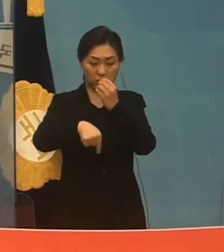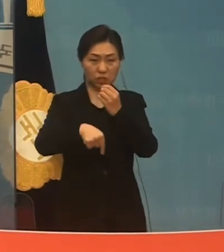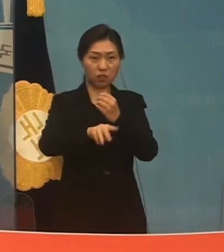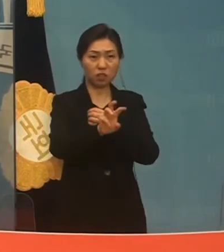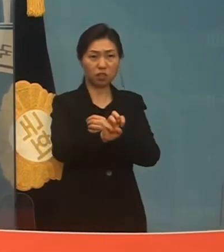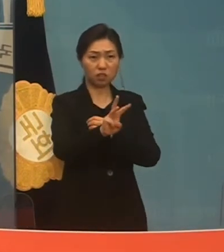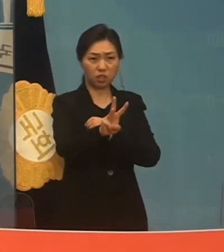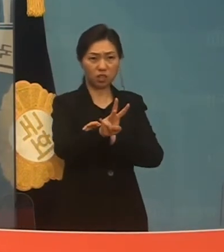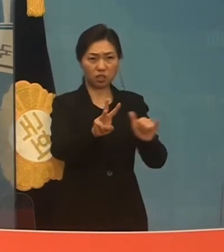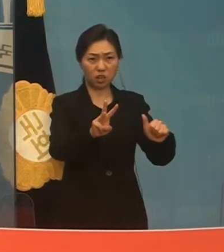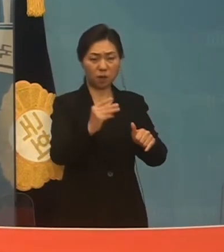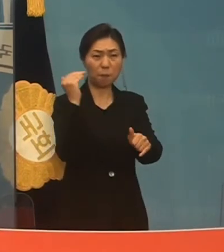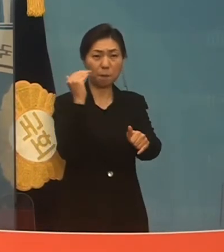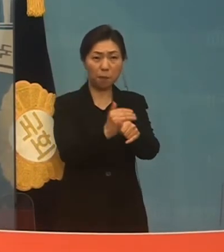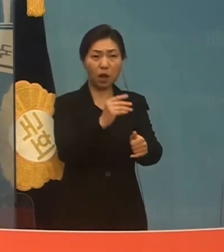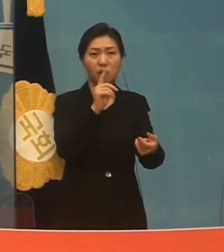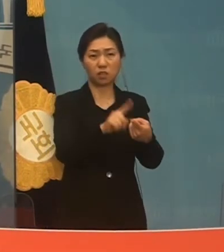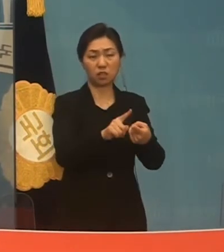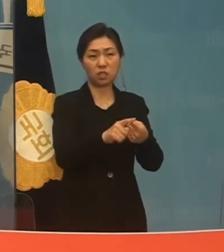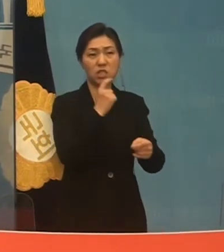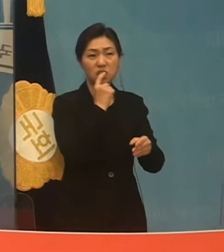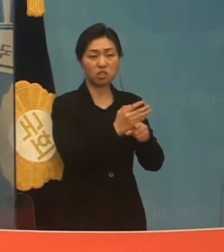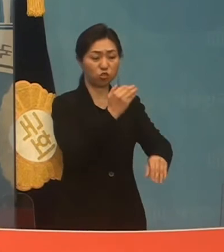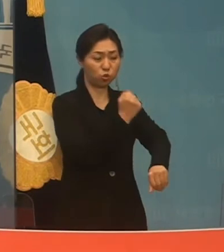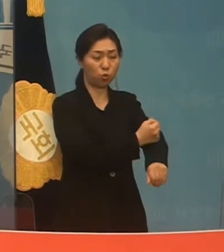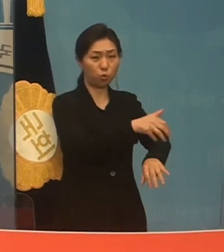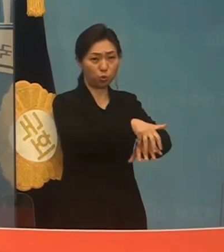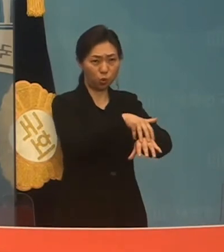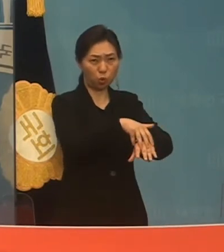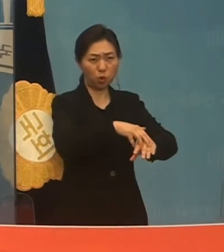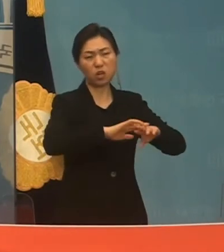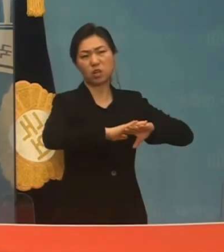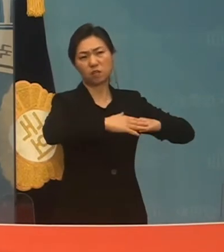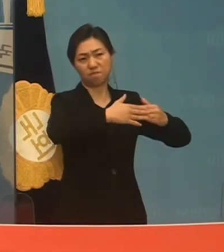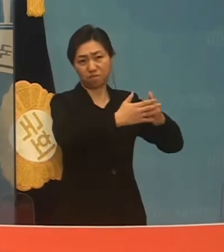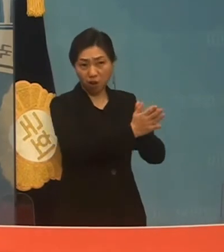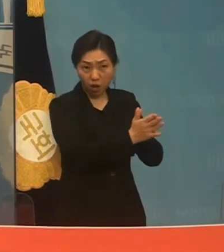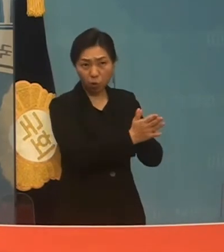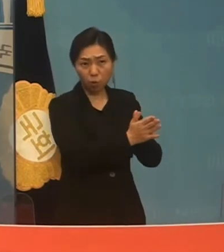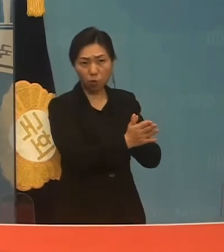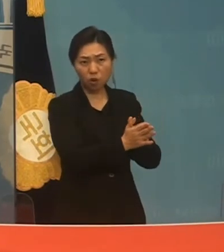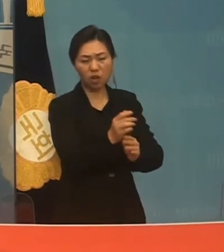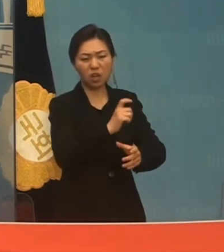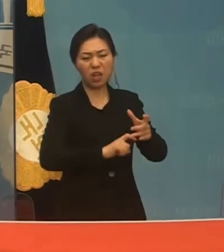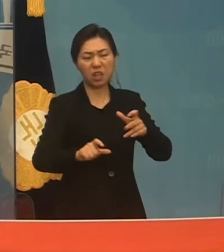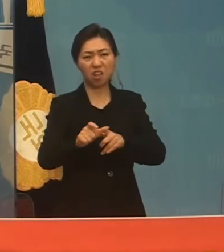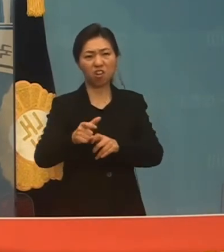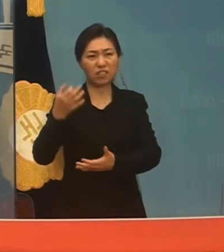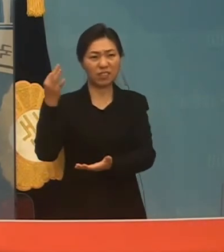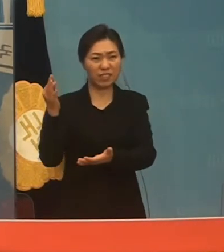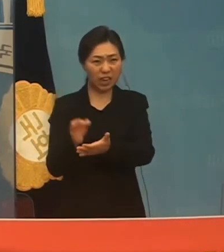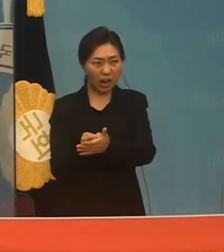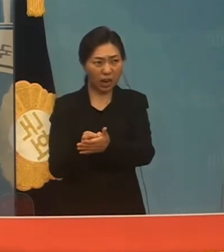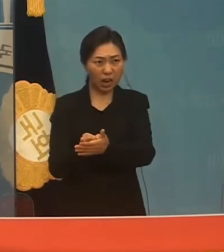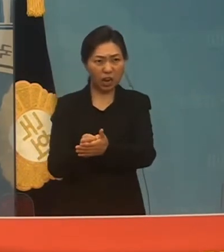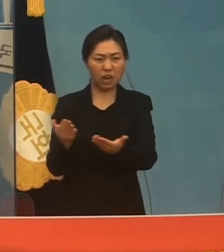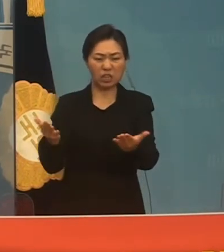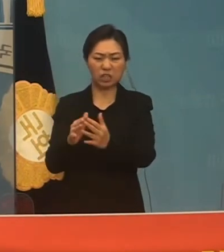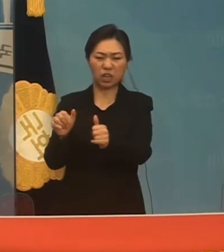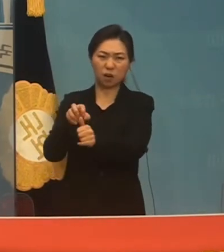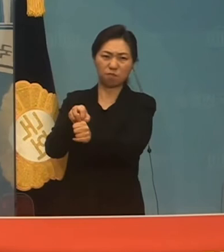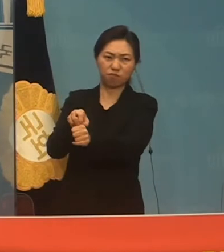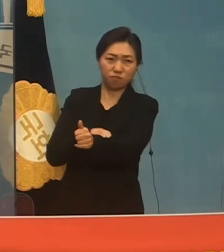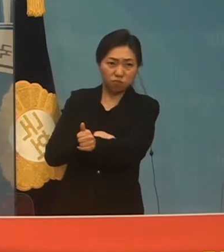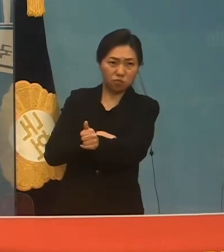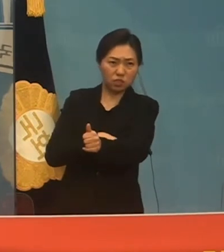해고의 저변에는 민주노조를 파괴하고 더욱더 싼 값에 노동자들을 착취하겠다는 의도가 담겨져 있습니다.